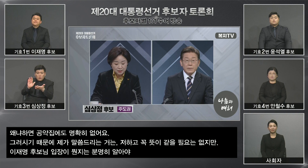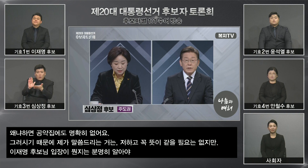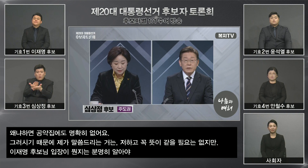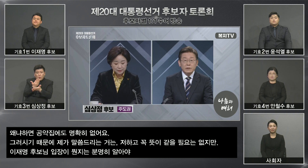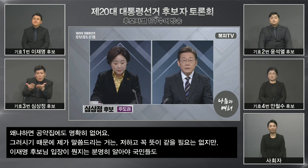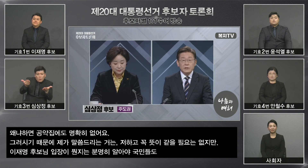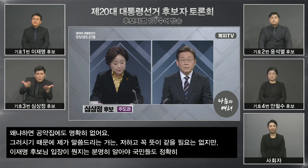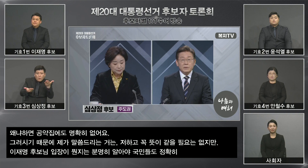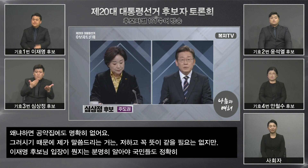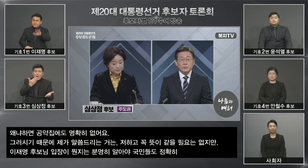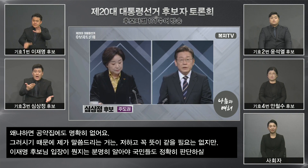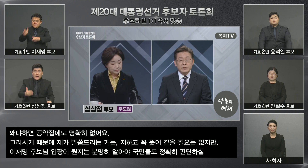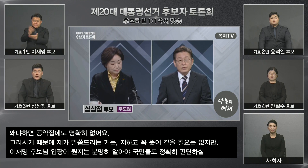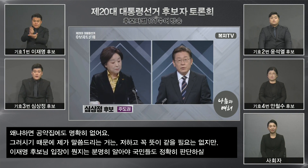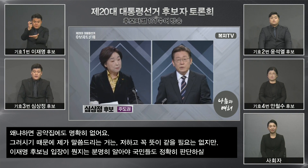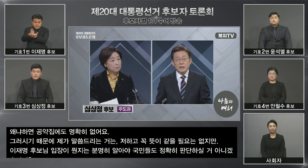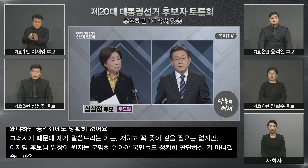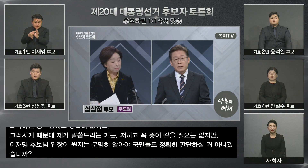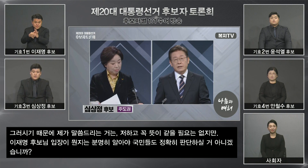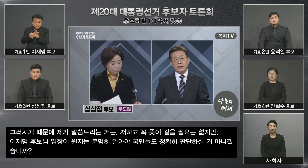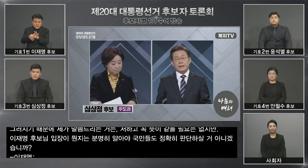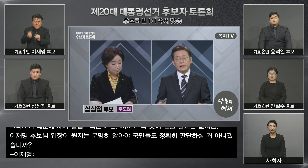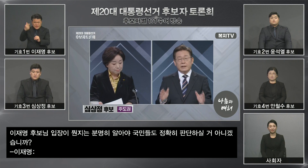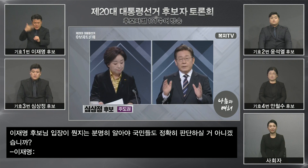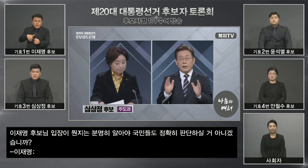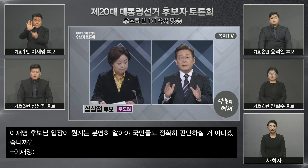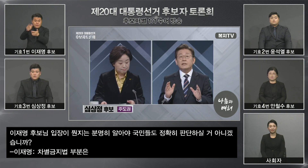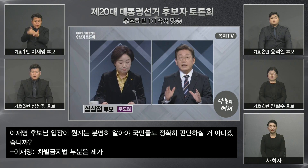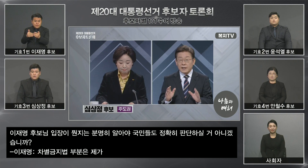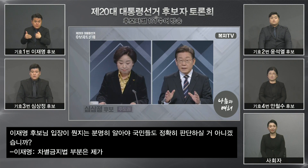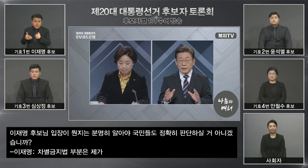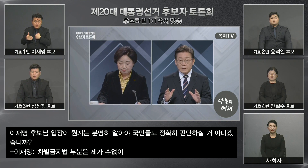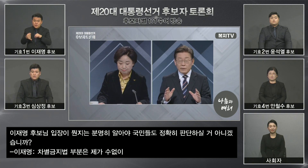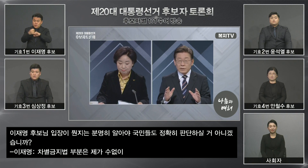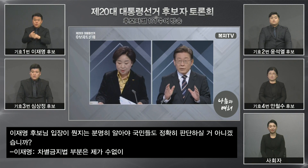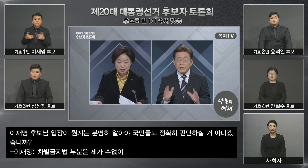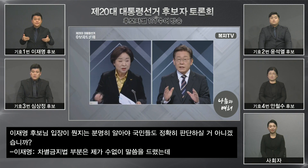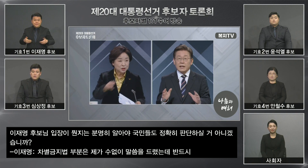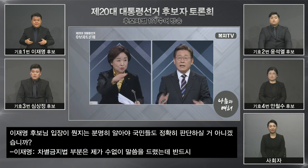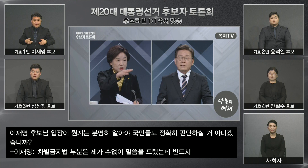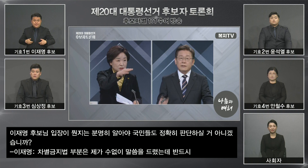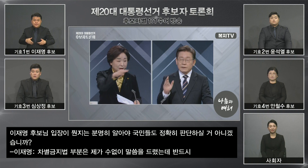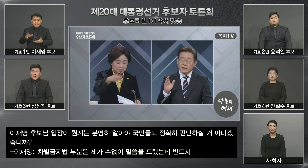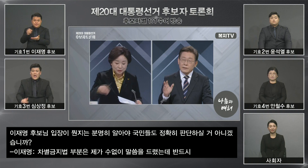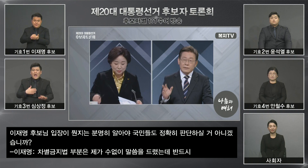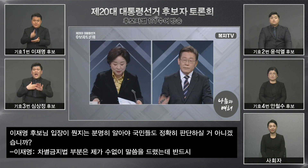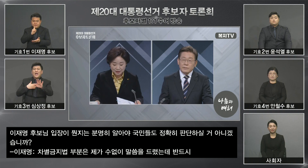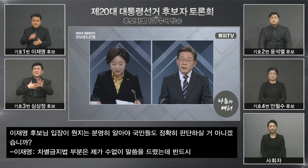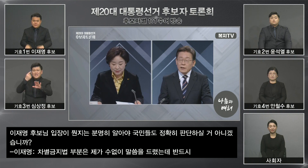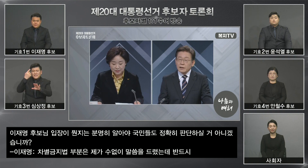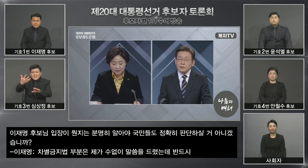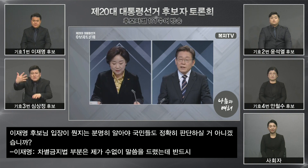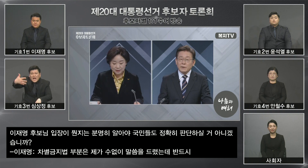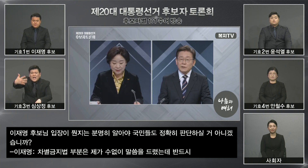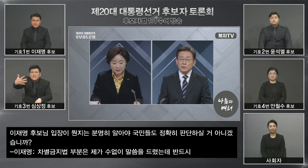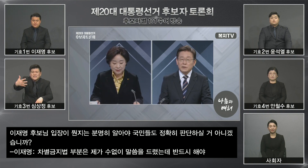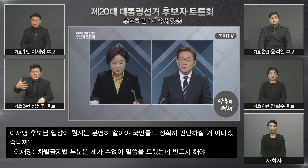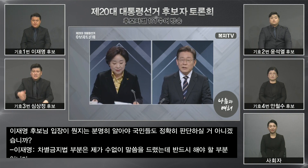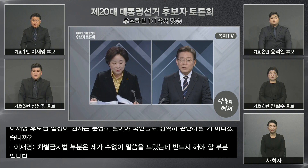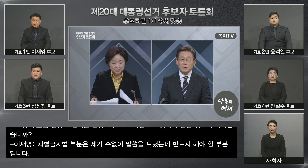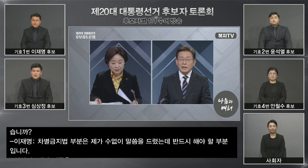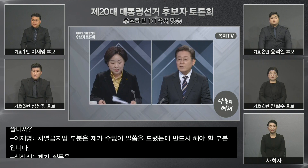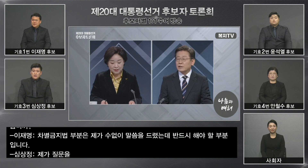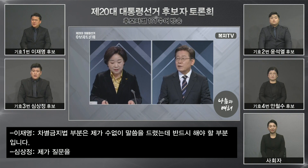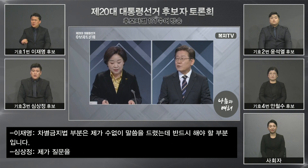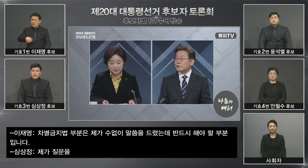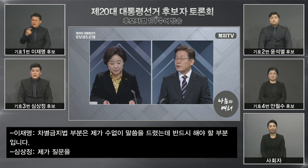아니겠습니까? 차별금지법 부분은 제가 수없이 말씀드렸는데 반드시 해야 될 과제다. 제가 질문은 지금 안 드렸습니다. 예. 아니 근데 일방적으로 그러지